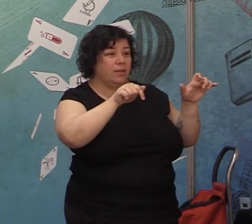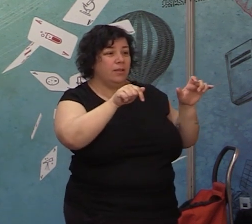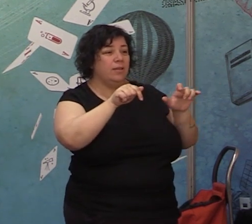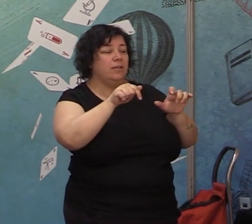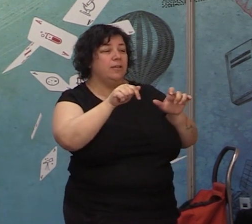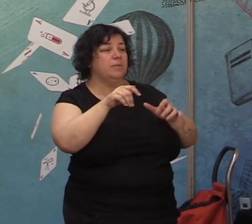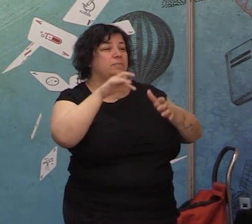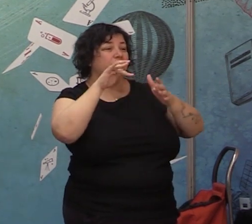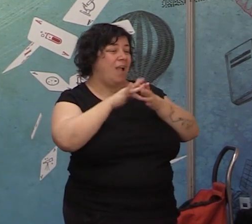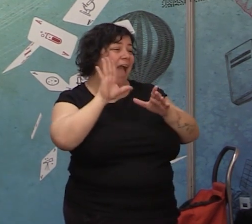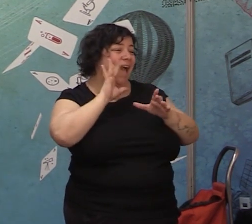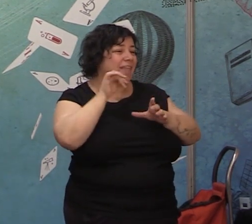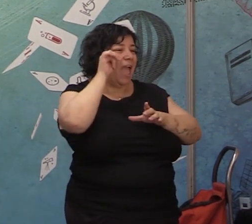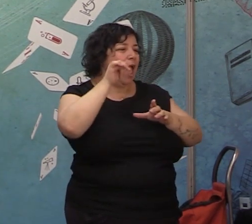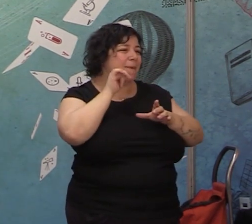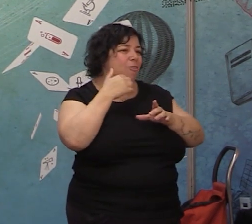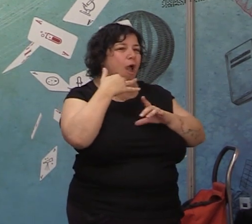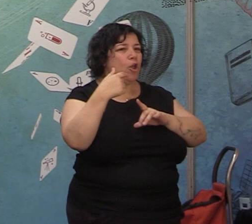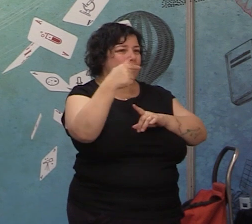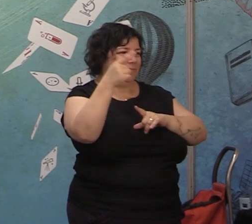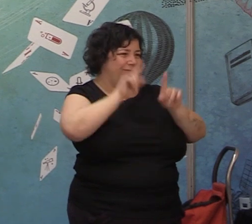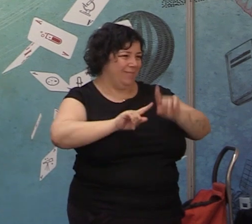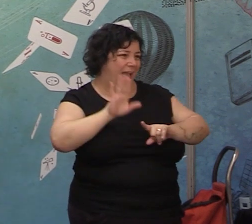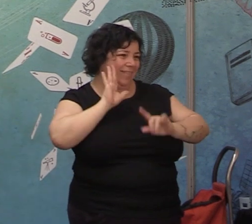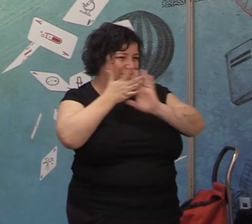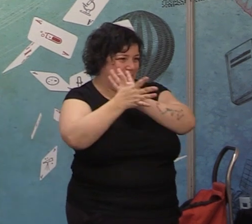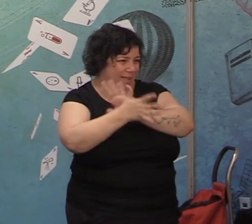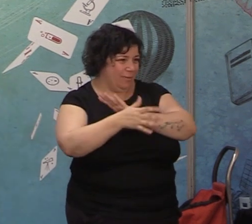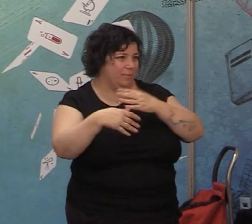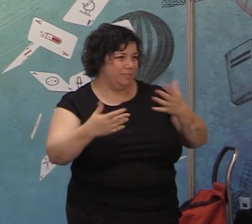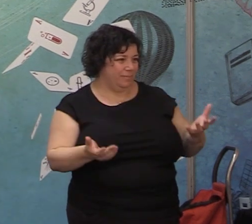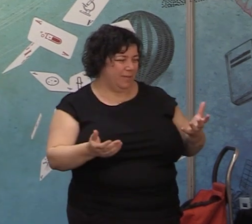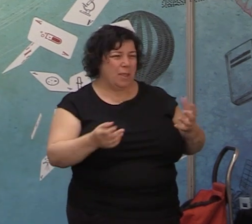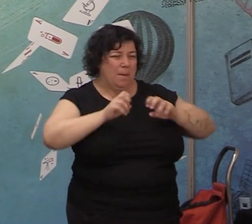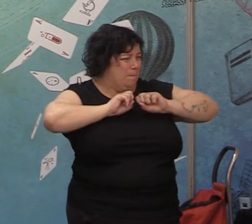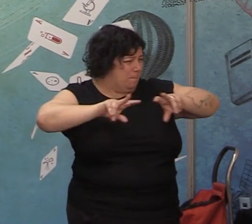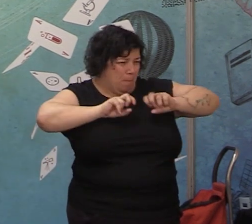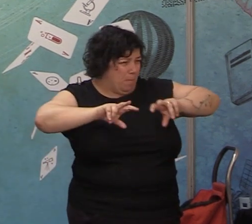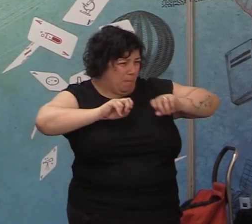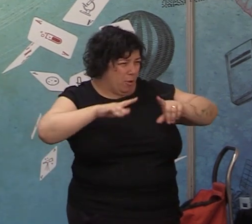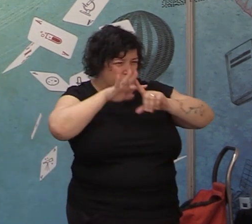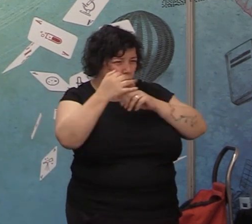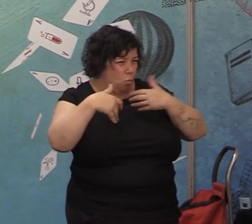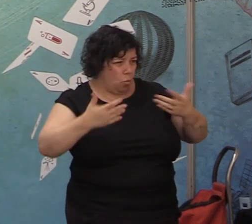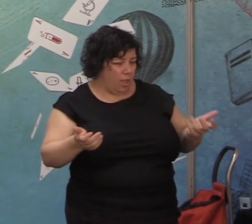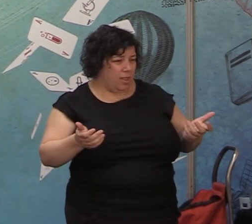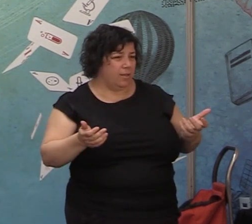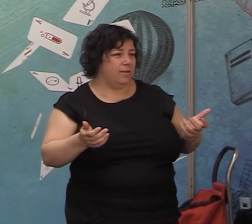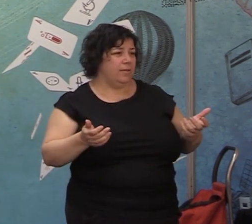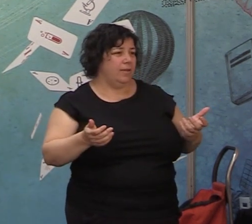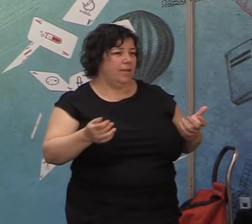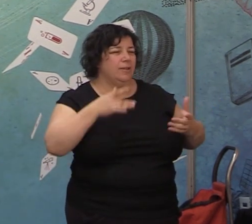efecto adverso de los que he hablado en su embarazo previo. ¿Cuál es el peor de todo en este estudio?